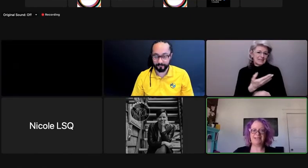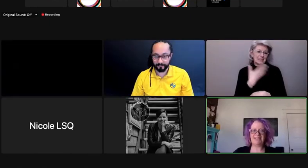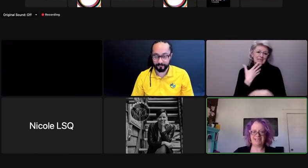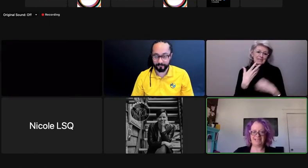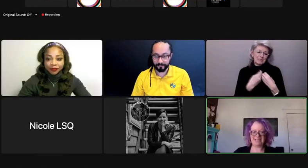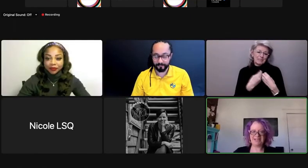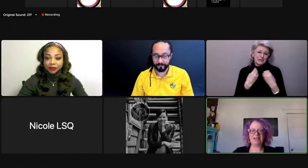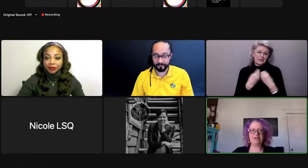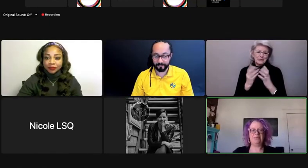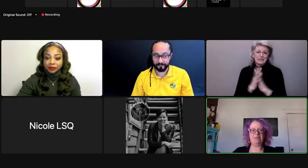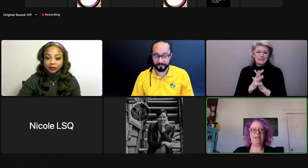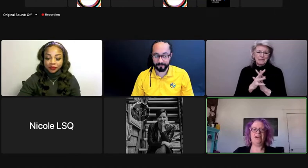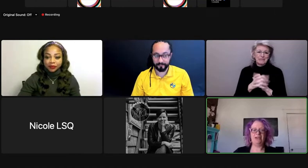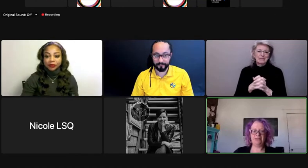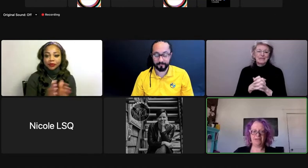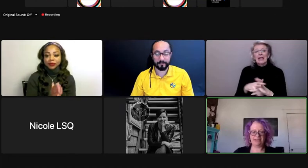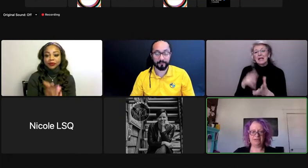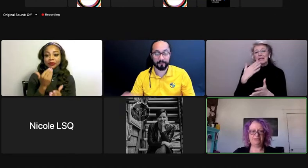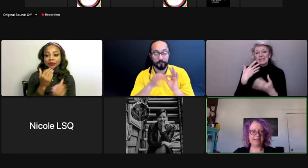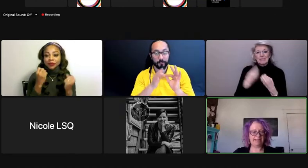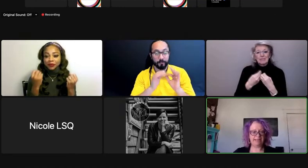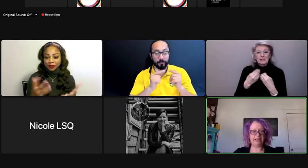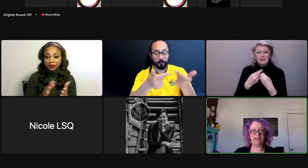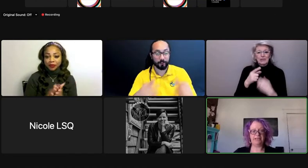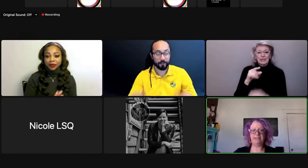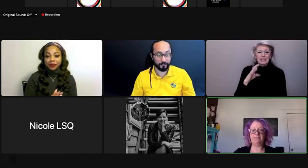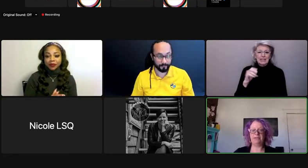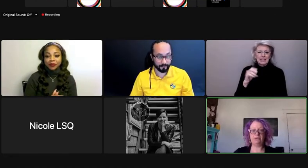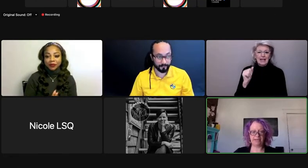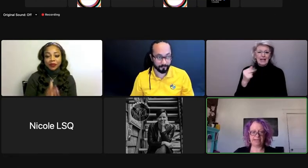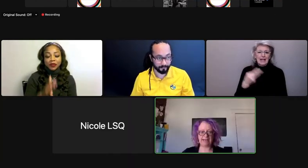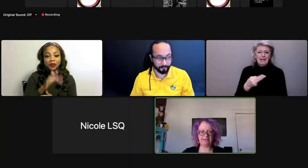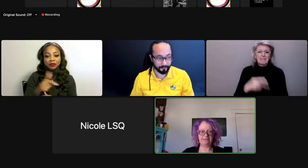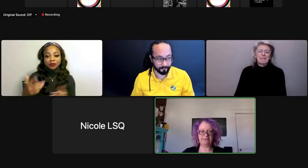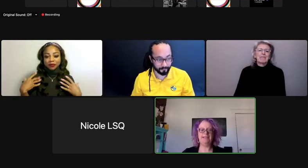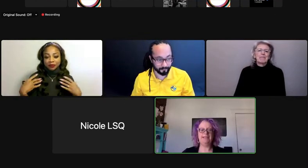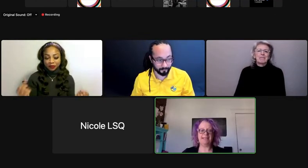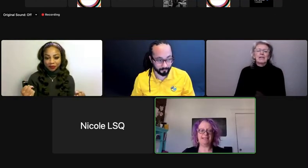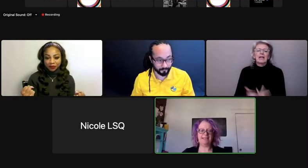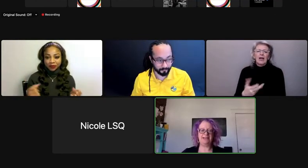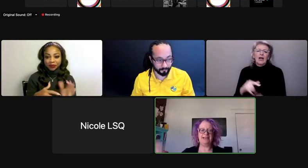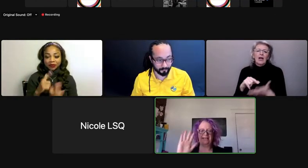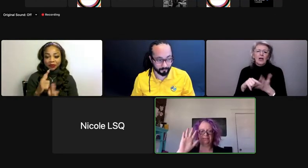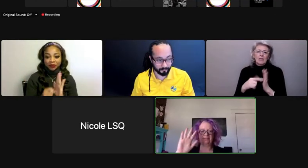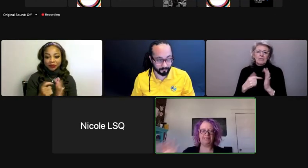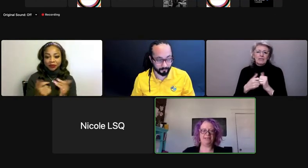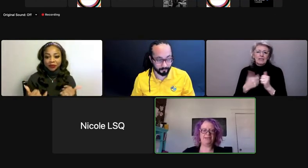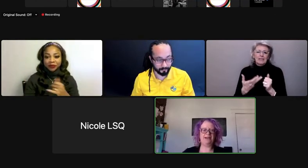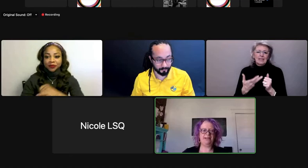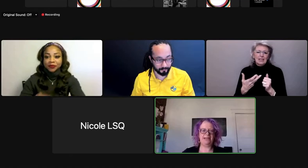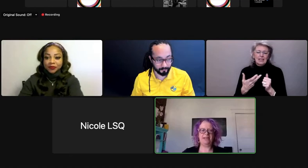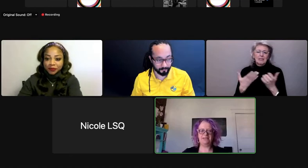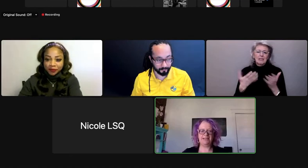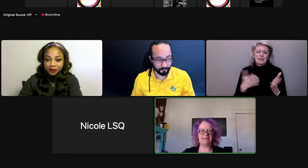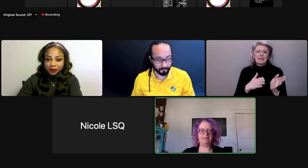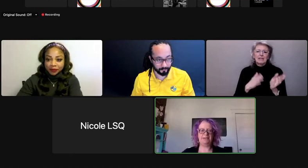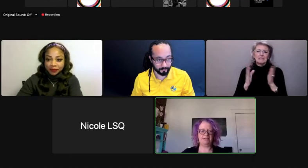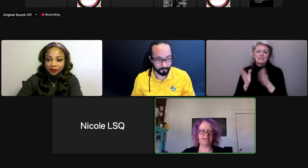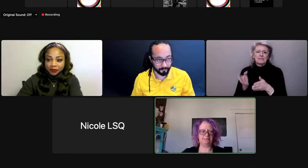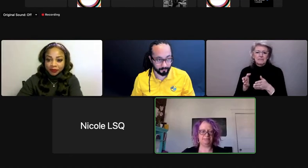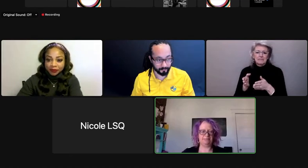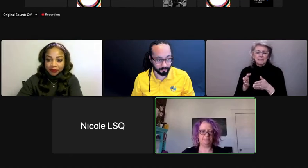beaucoup, Leah. Merci beaucoup, Leah. Alors, à partir de là, nous allons passer à